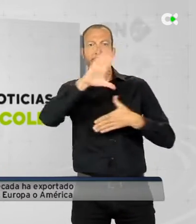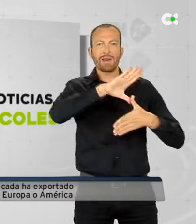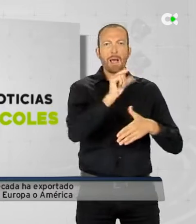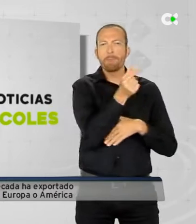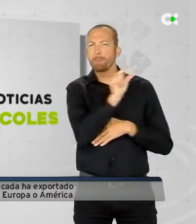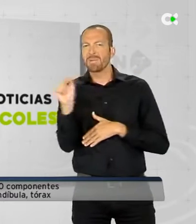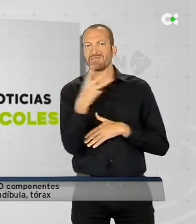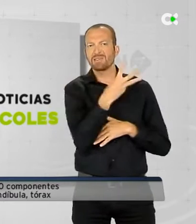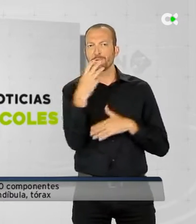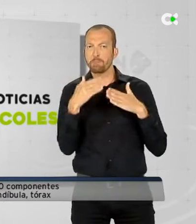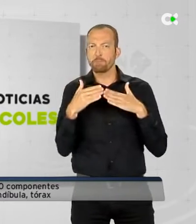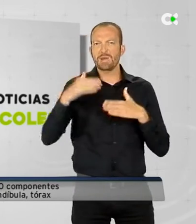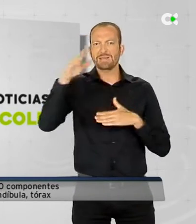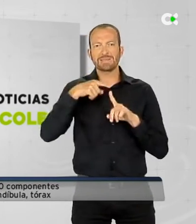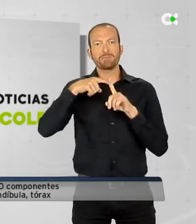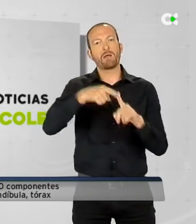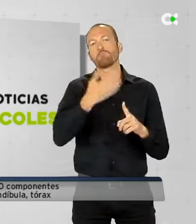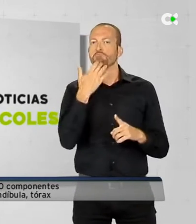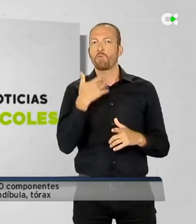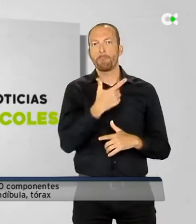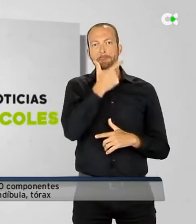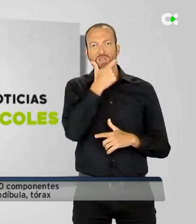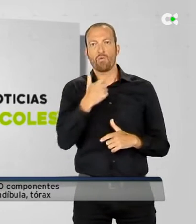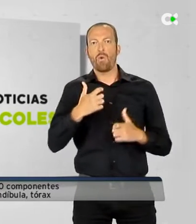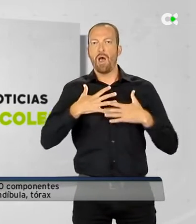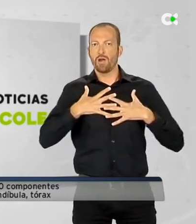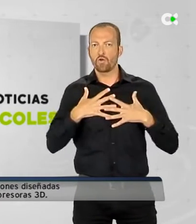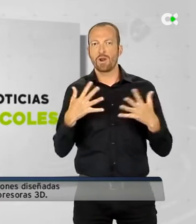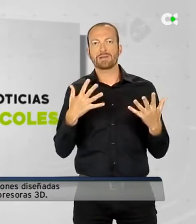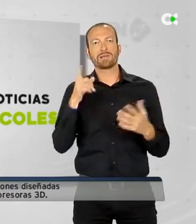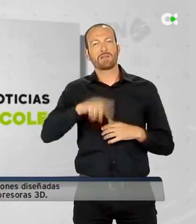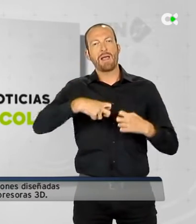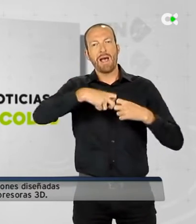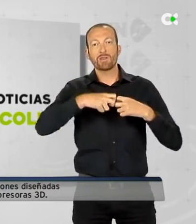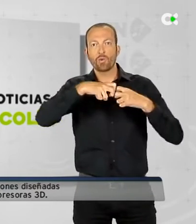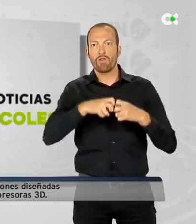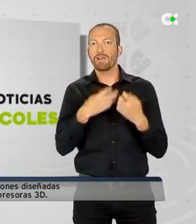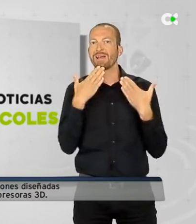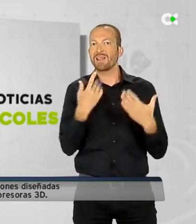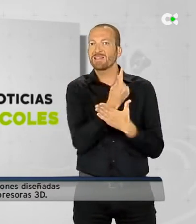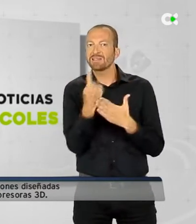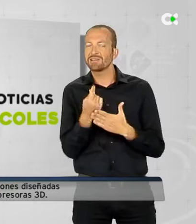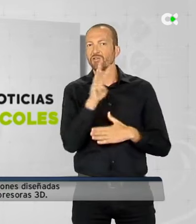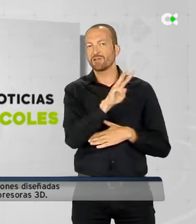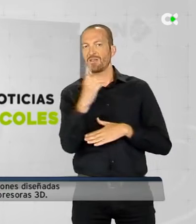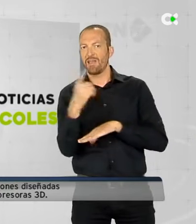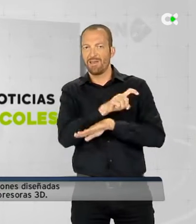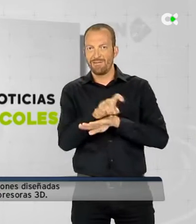o América más de 300 componentes para mandíbulas, tórax o articulaciones diseñadas con impresoras